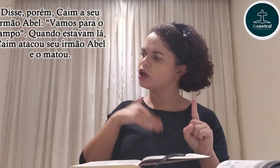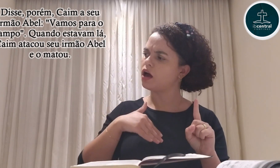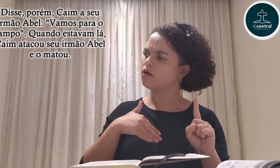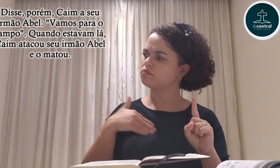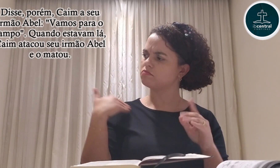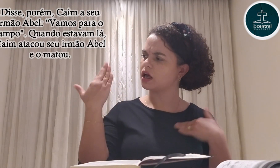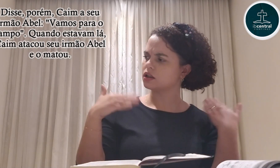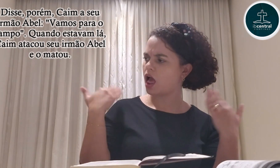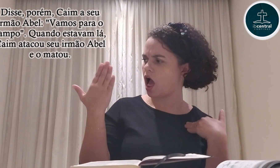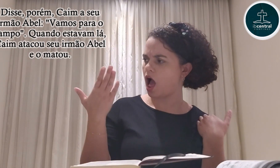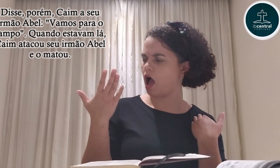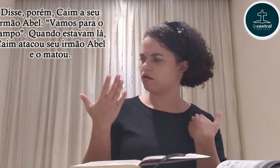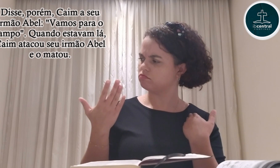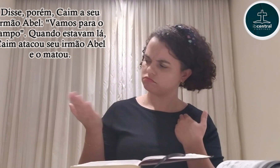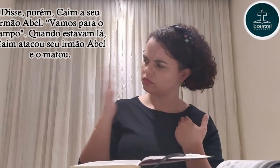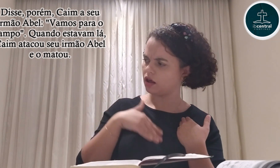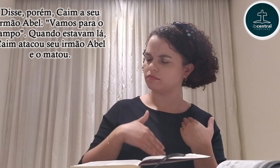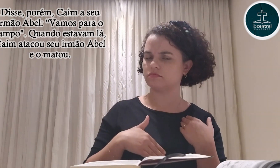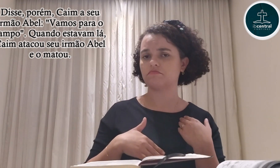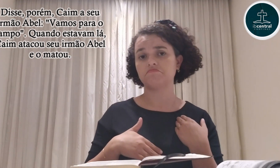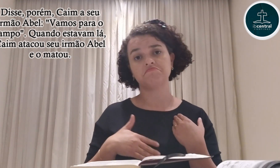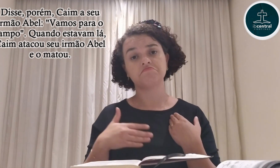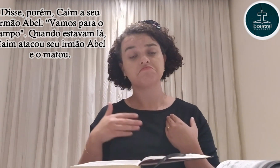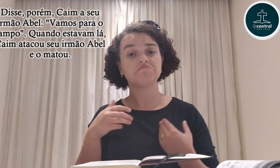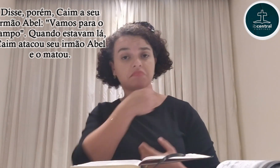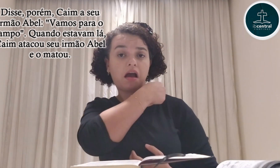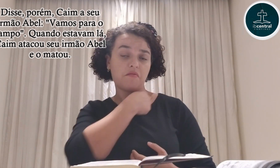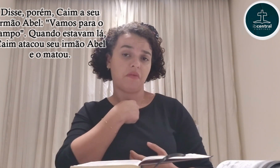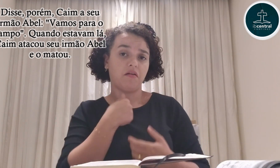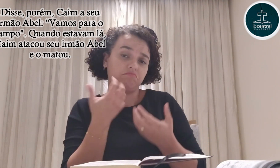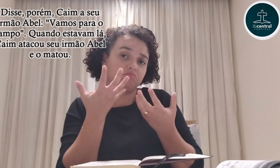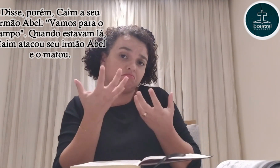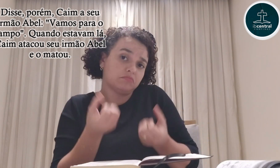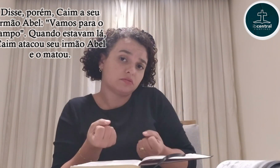Disse, porém, Caim a seu irmão Abel: Vamos para o campo.